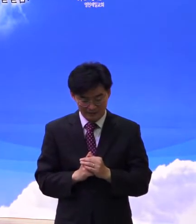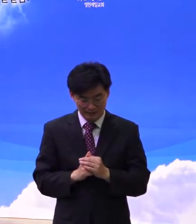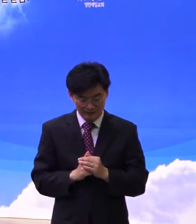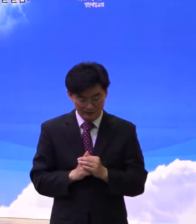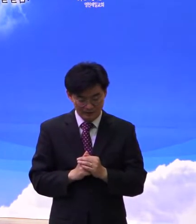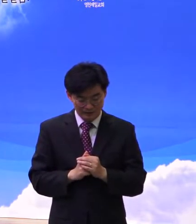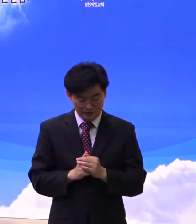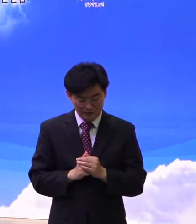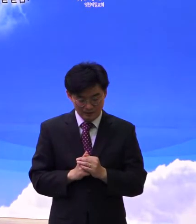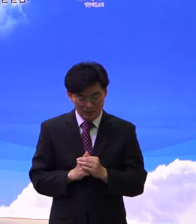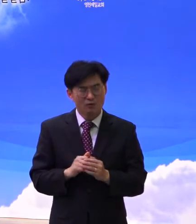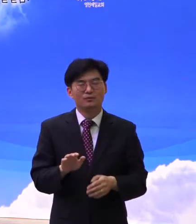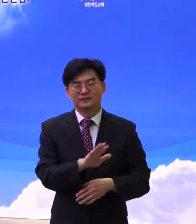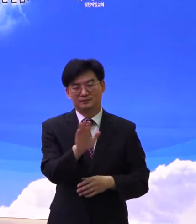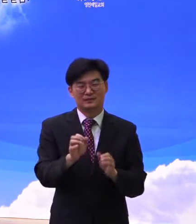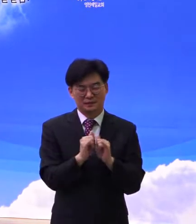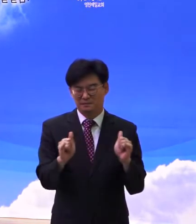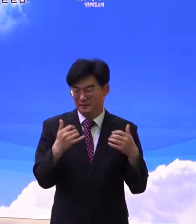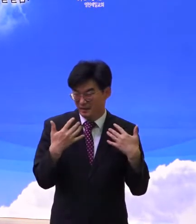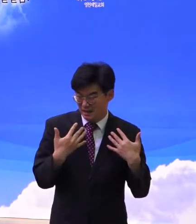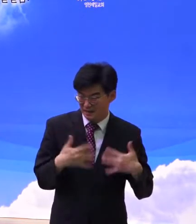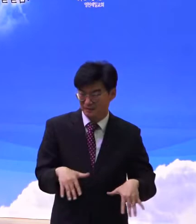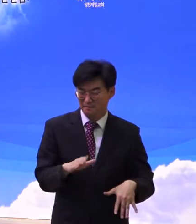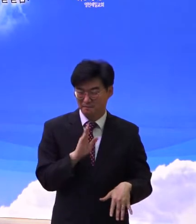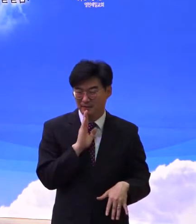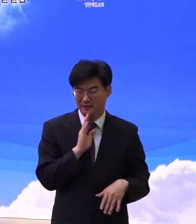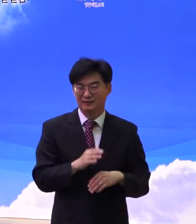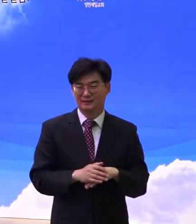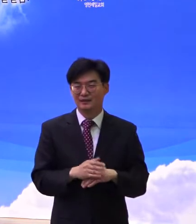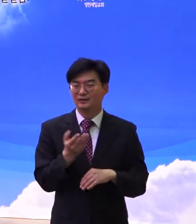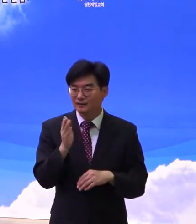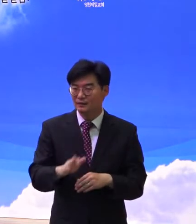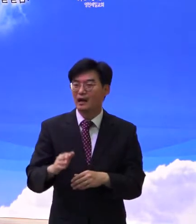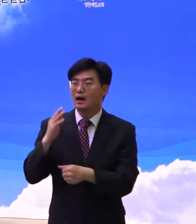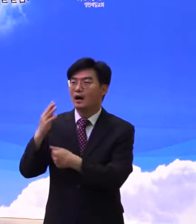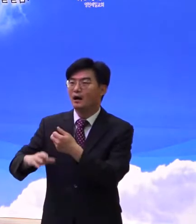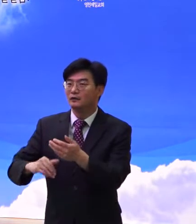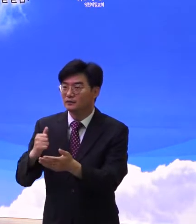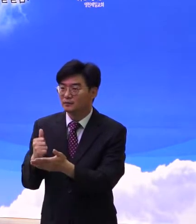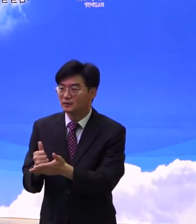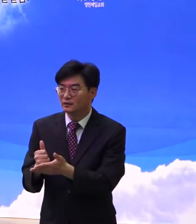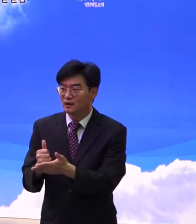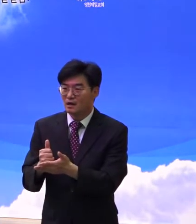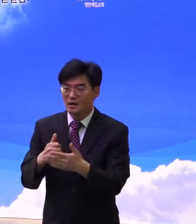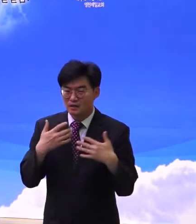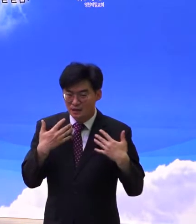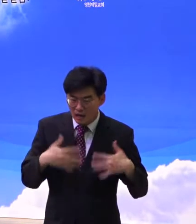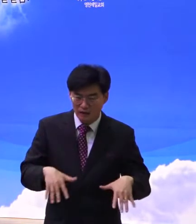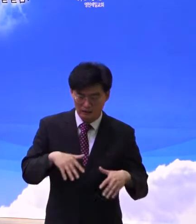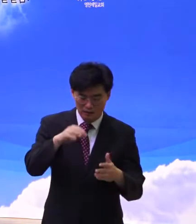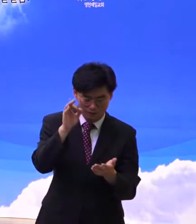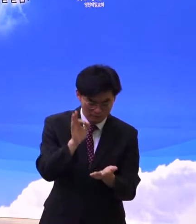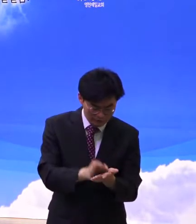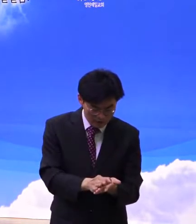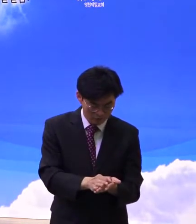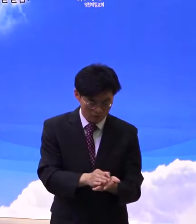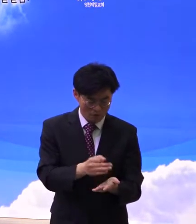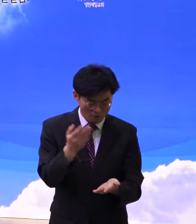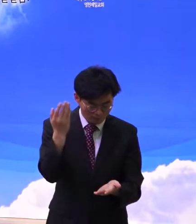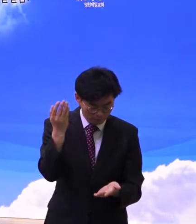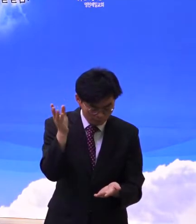그런데 하나님께서는 이런 사람들을 통해서 하나님의 역사를 이루셨습니다. 바울이 이것을